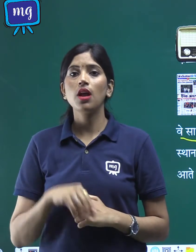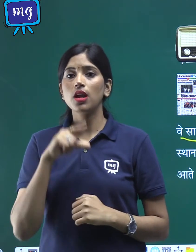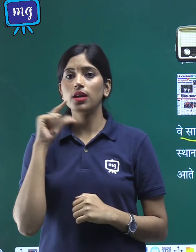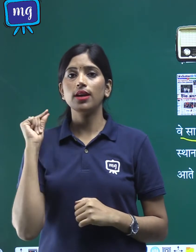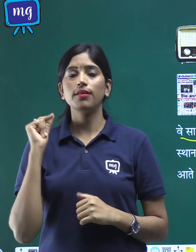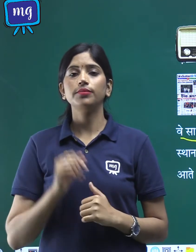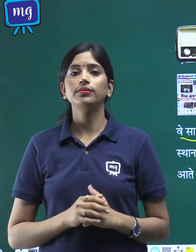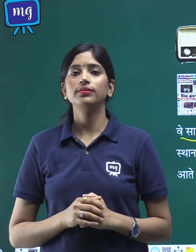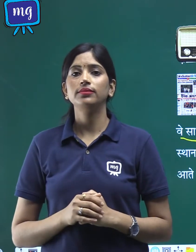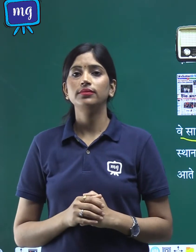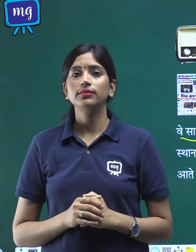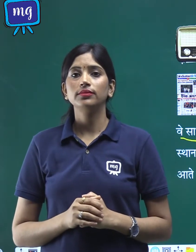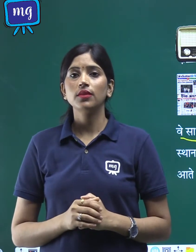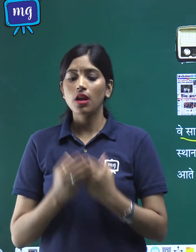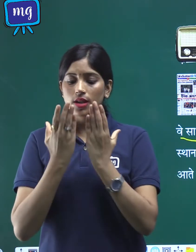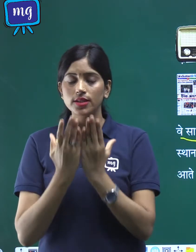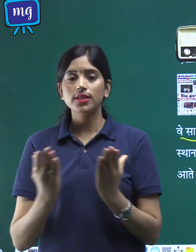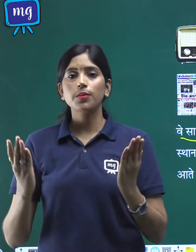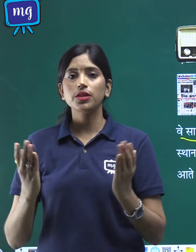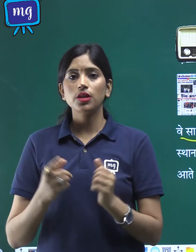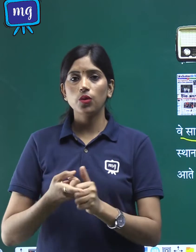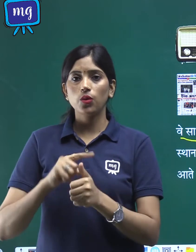या समाचारों को